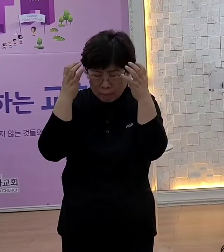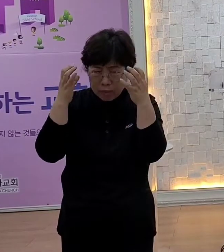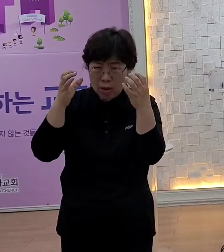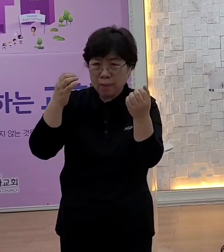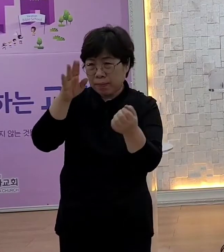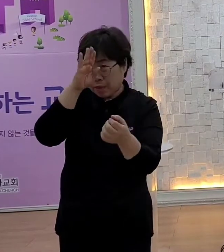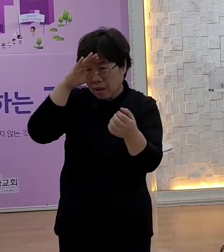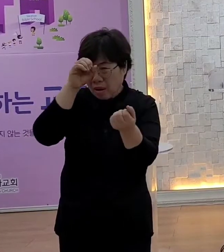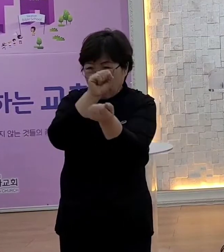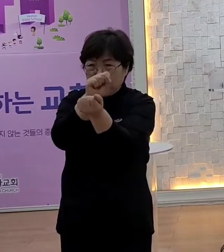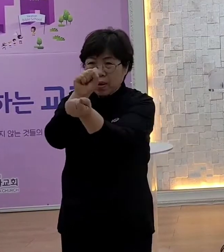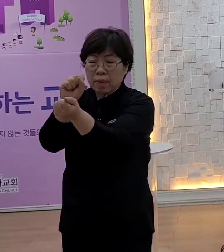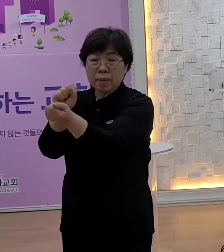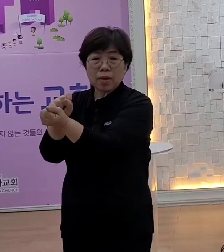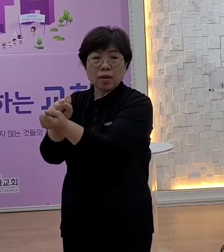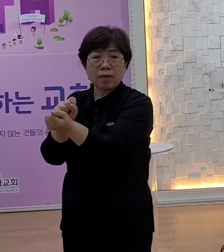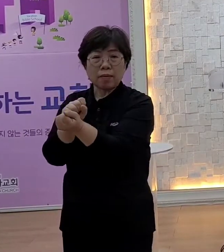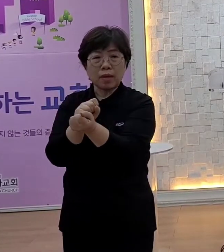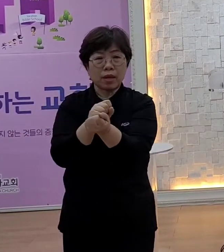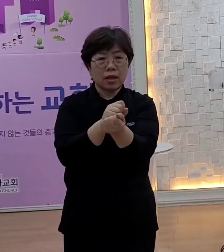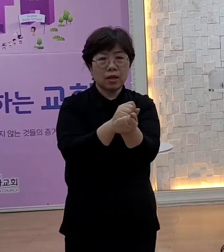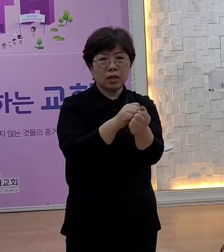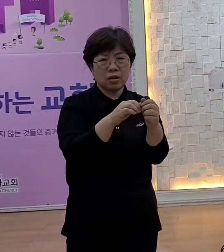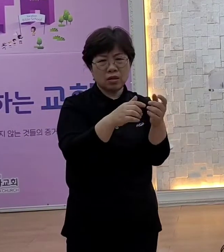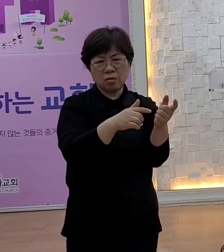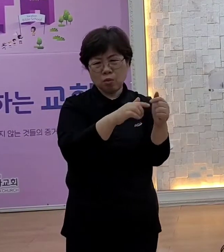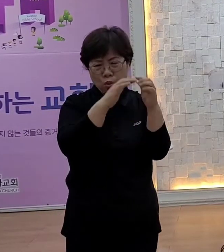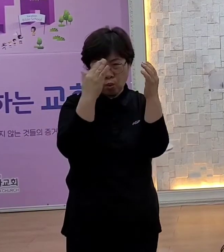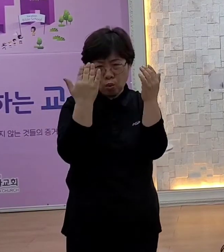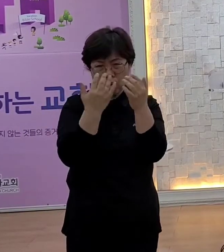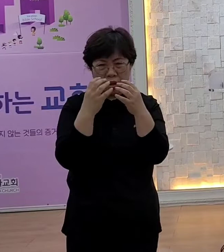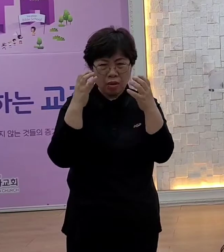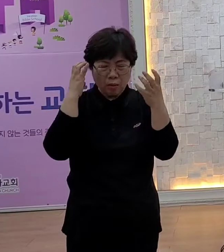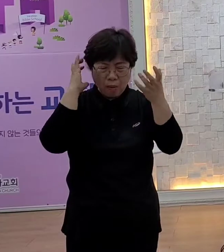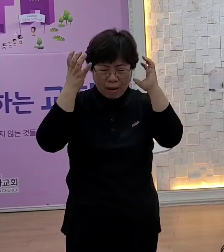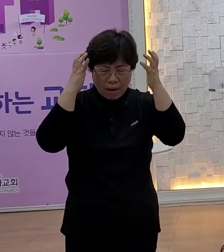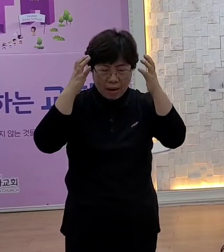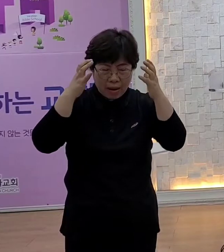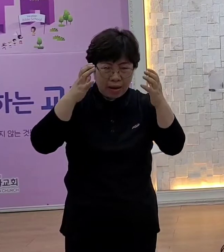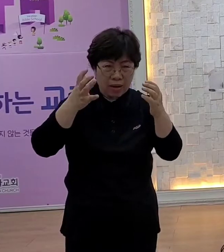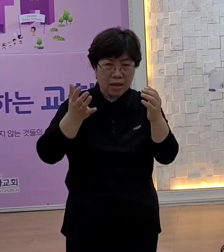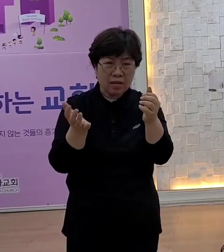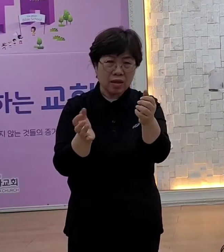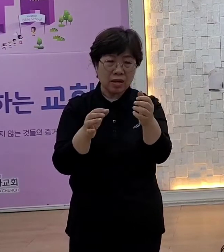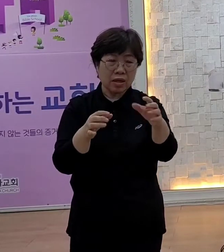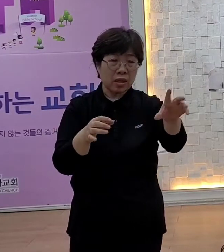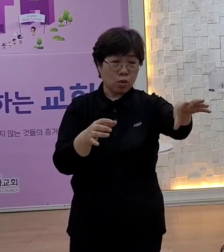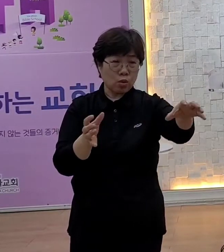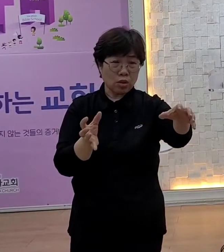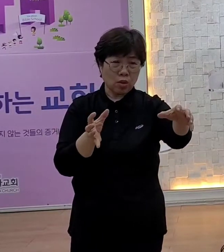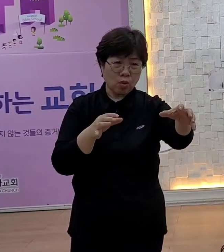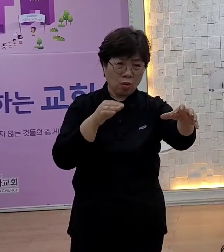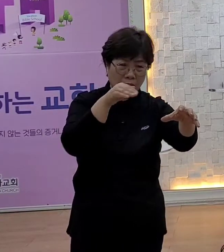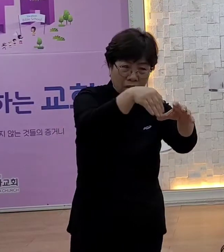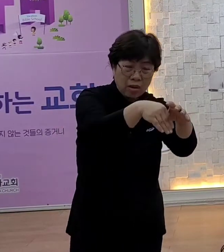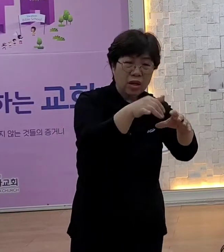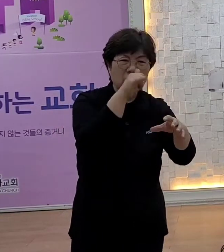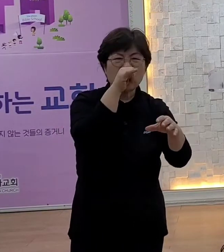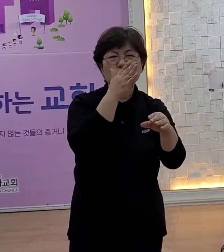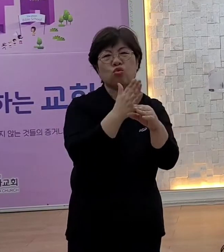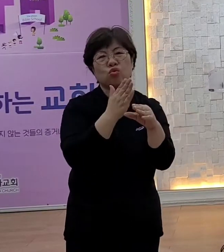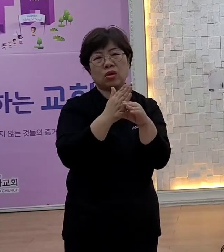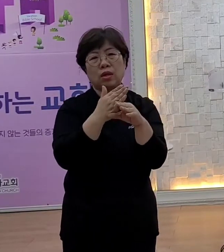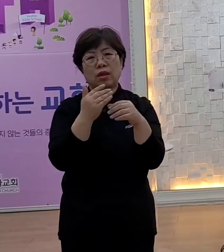막 끊임없이 이 아수르 전체를 뒤덮고 있었다라는 것을 이야기하고 있습니다. 그래서